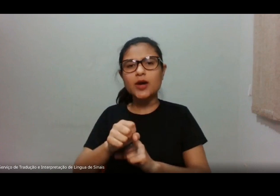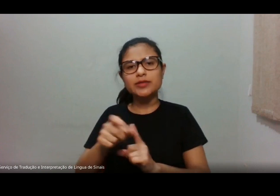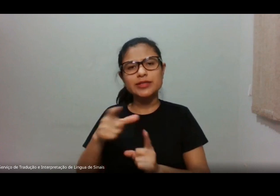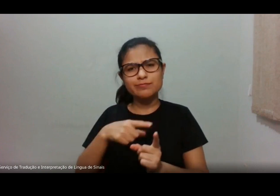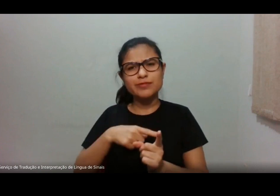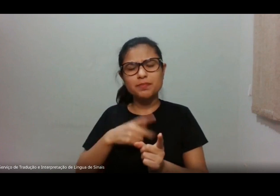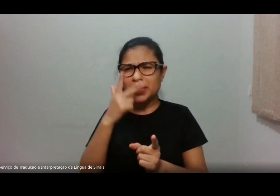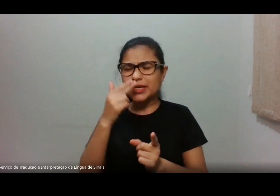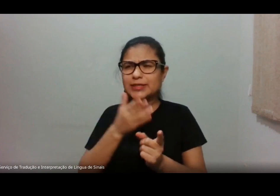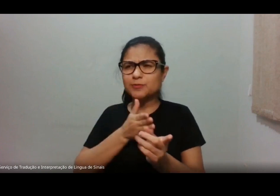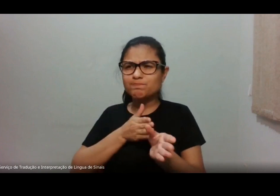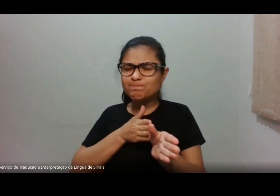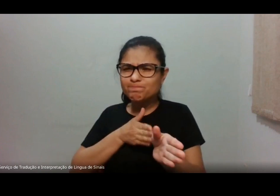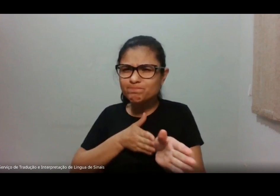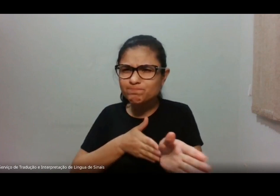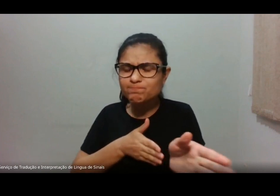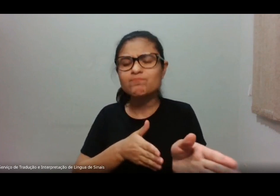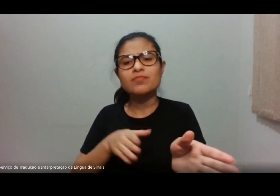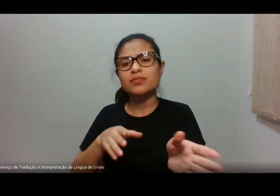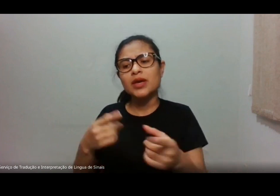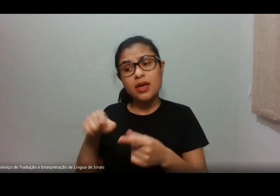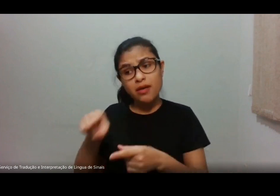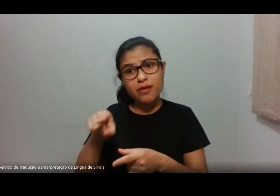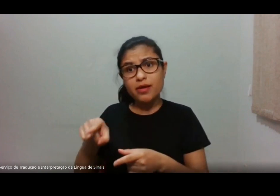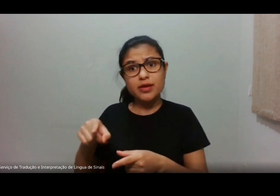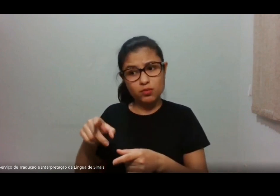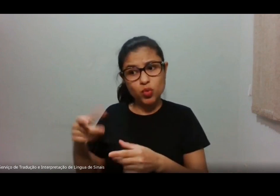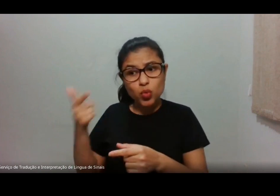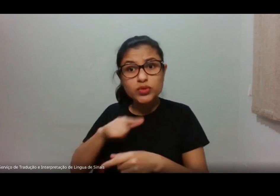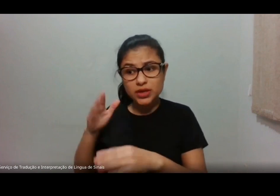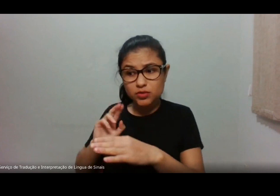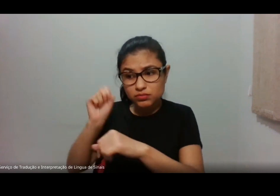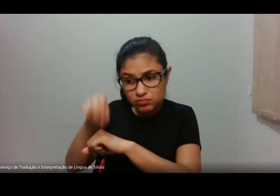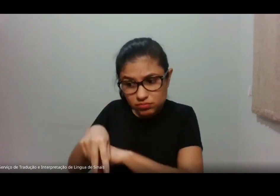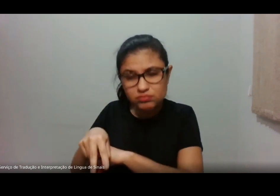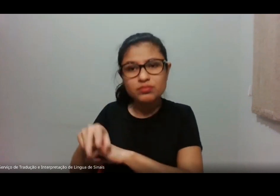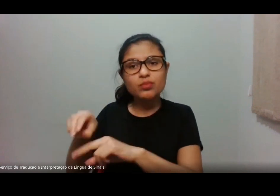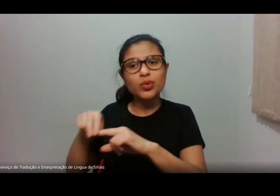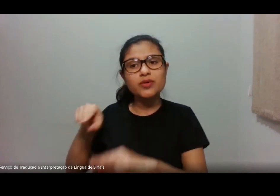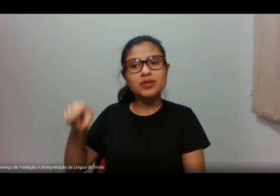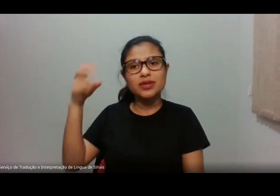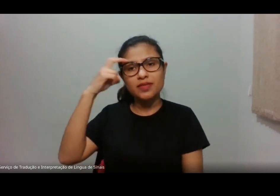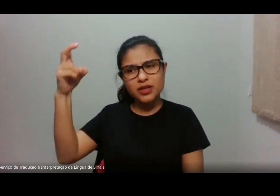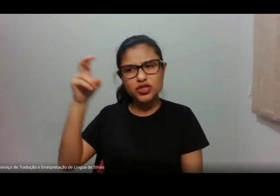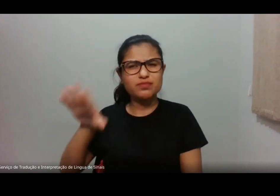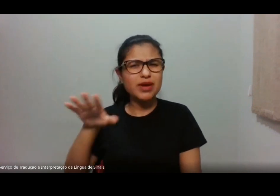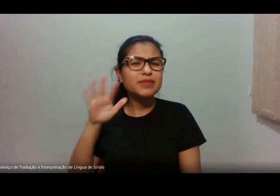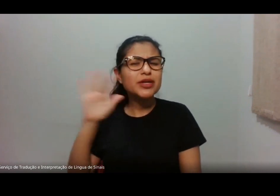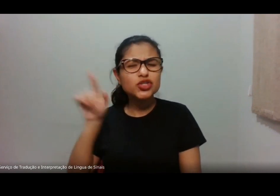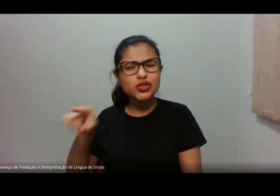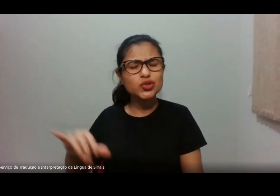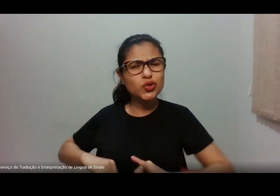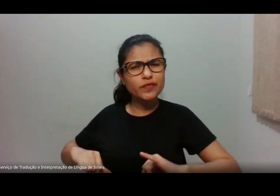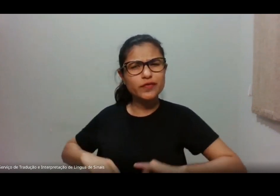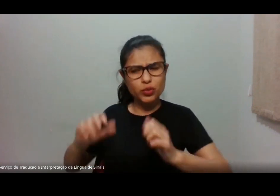na própria pele, porque ele conseguiu entrar graças à sua inteligência, mas quanto que ele não deve ter sofrido no meio dos outros filhinhos de